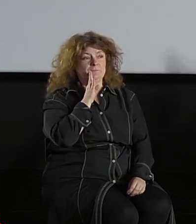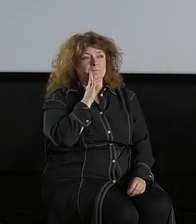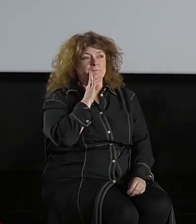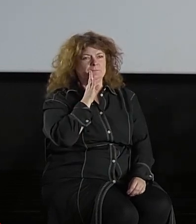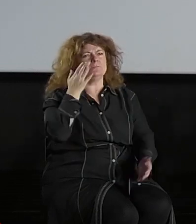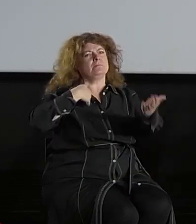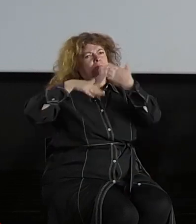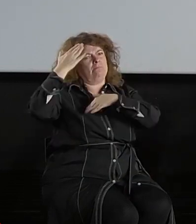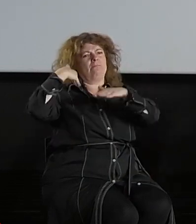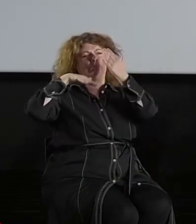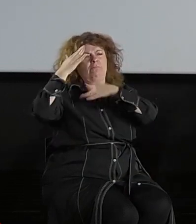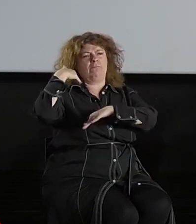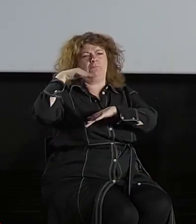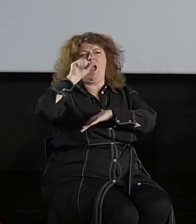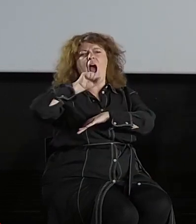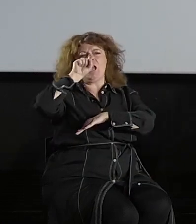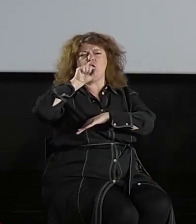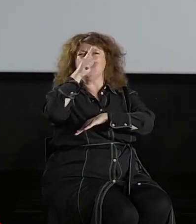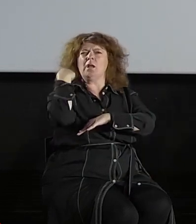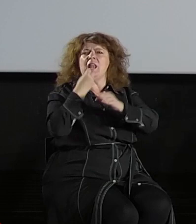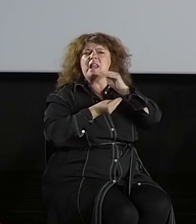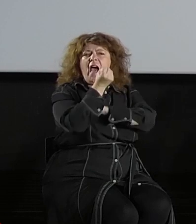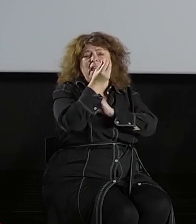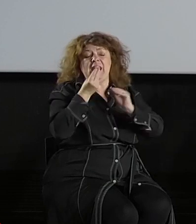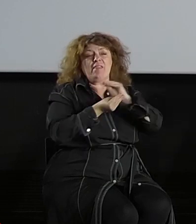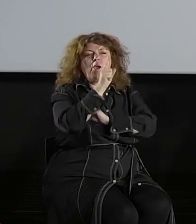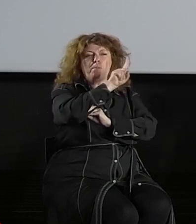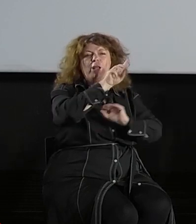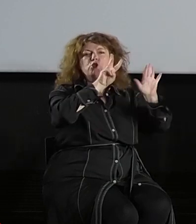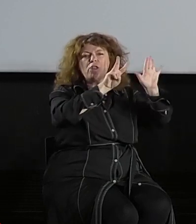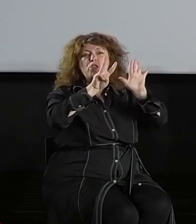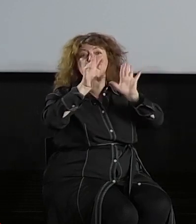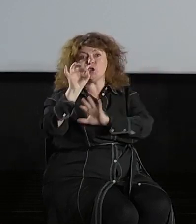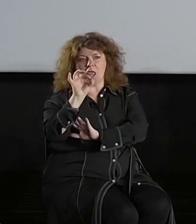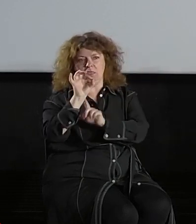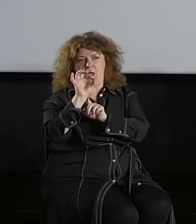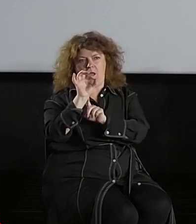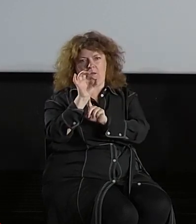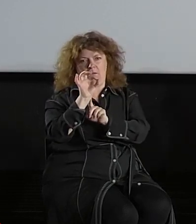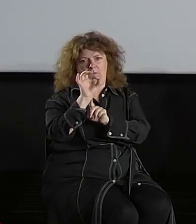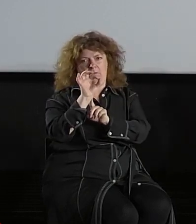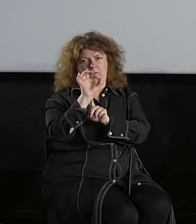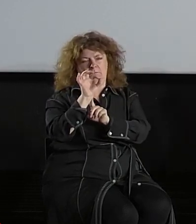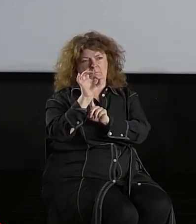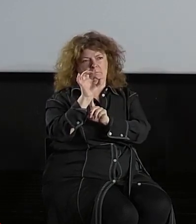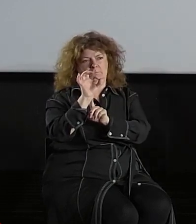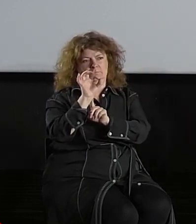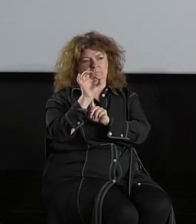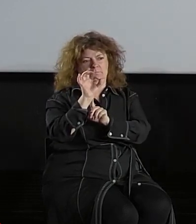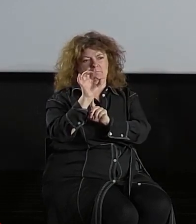unos cuantos años atrás O sea ya nació en el 1880 y y bueno yo siempre hago ese esfuerzo no